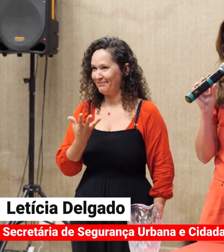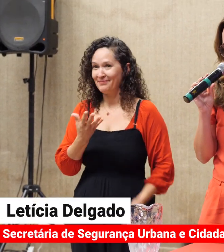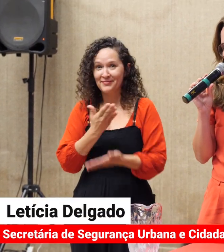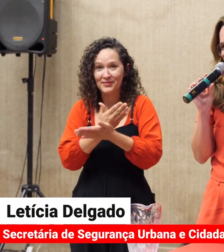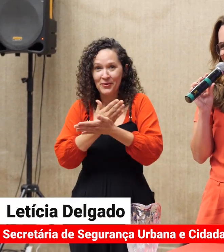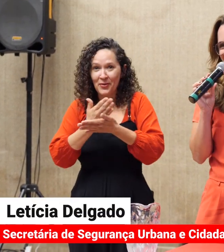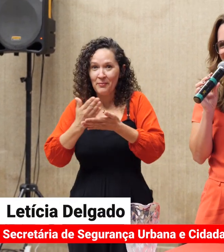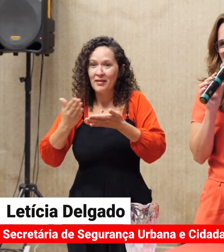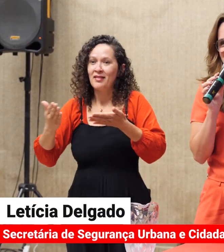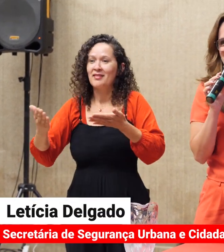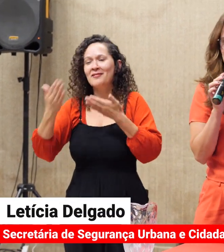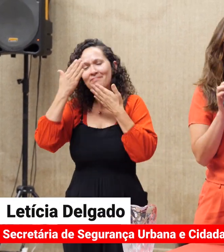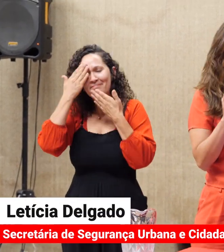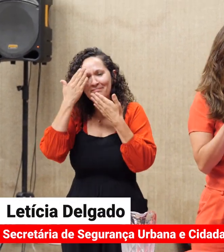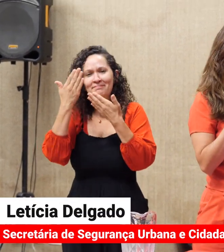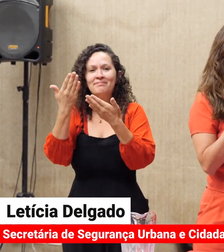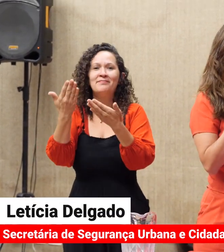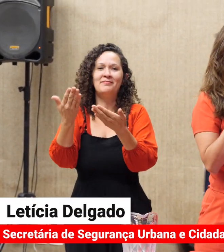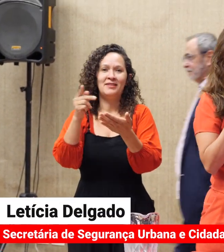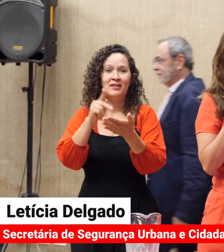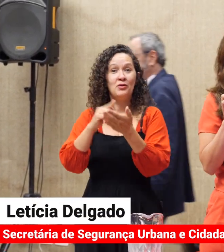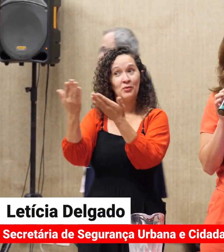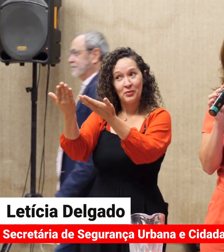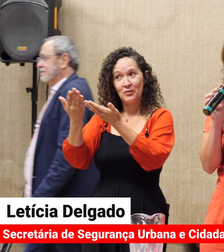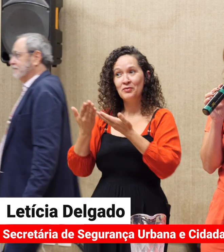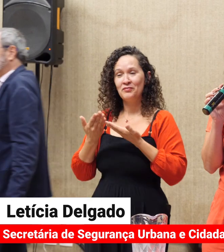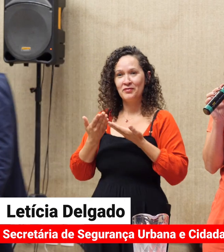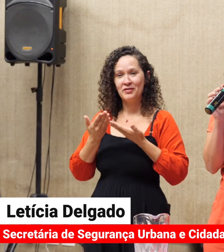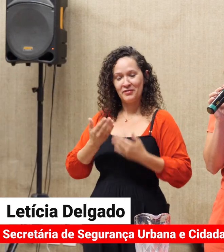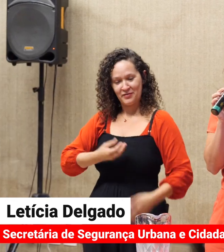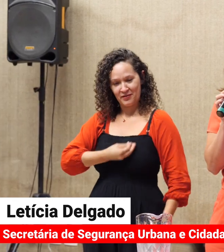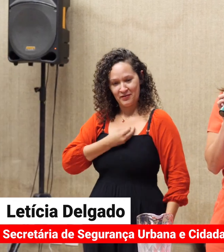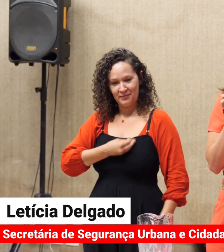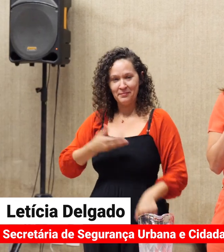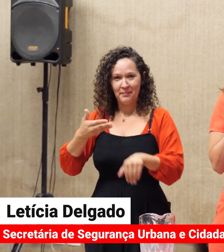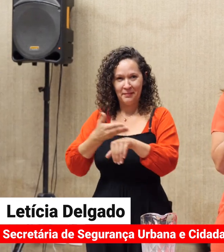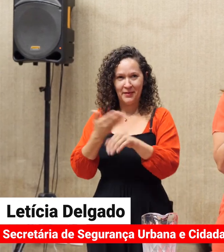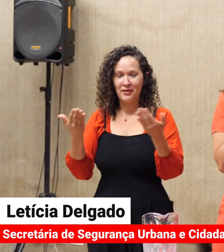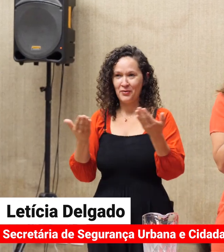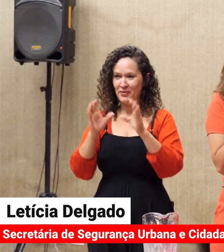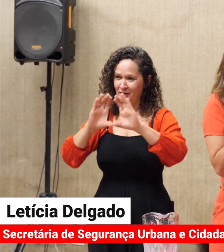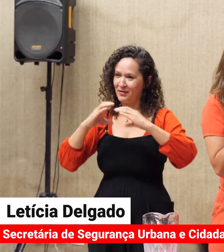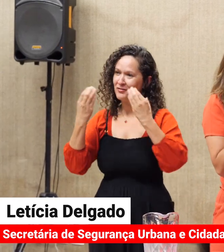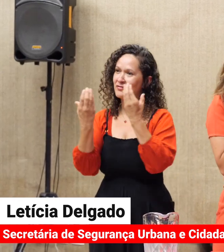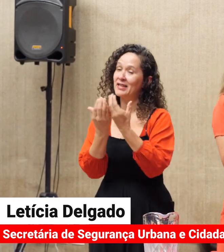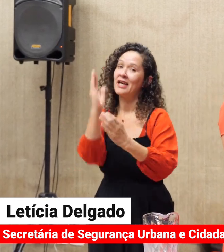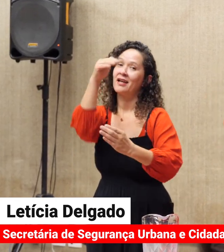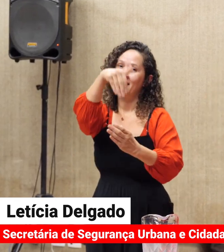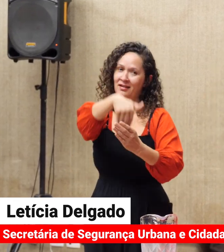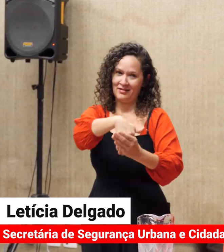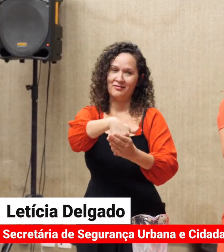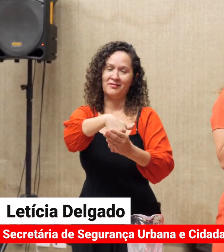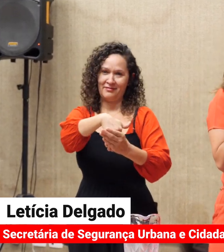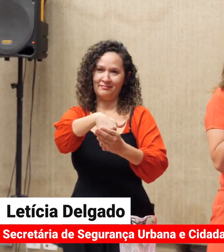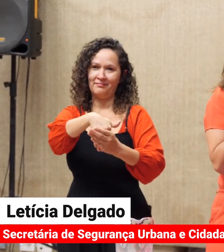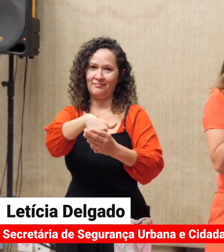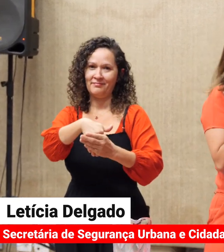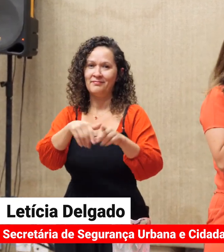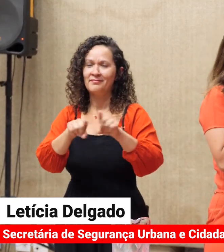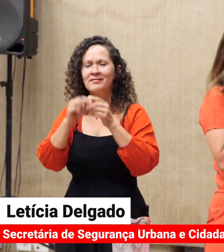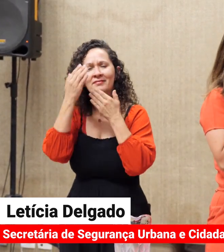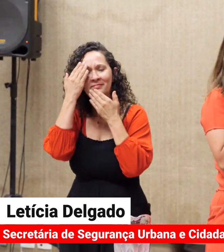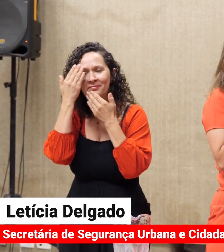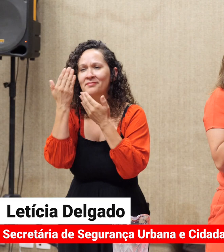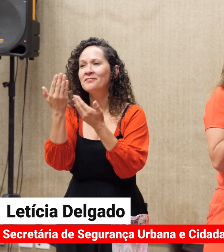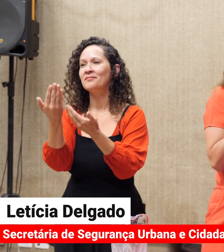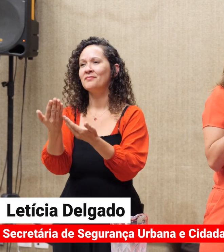Quero inicialmente agradecer muito o convite para estar participando hoje dessa conferência eleitoral. Quero